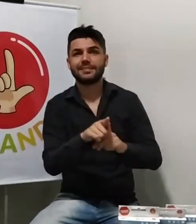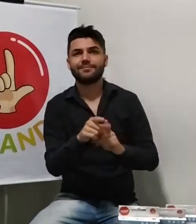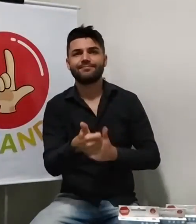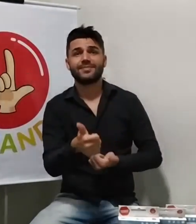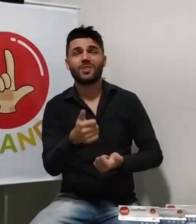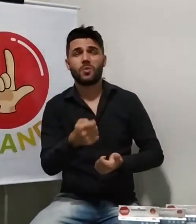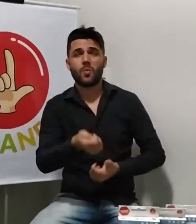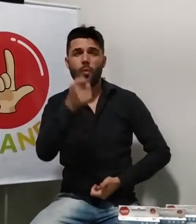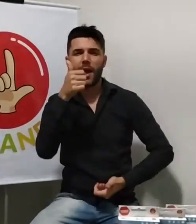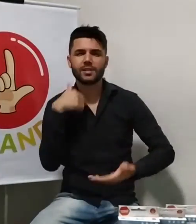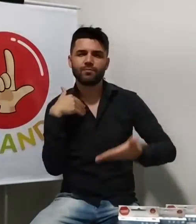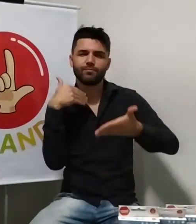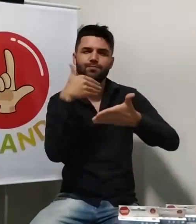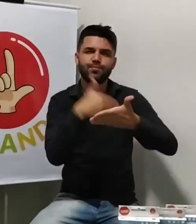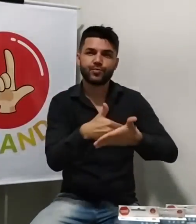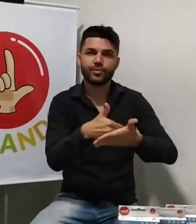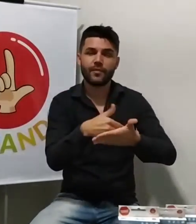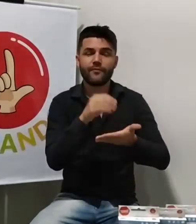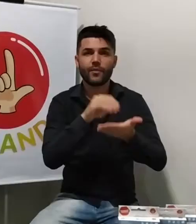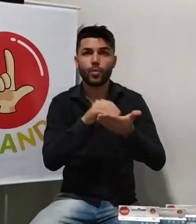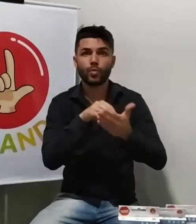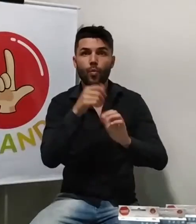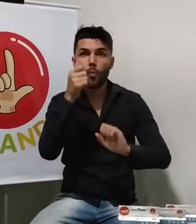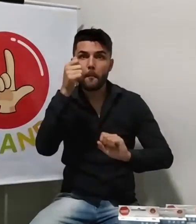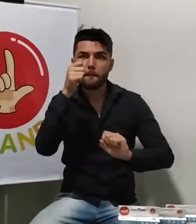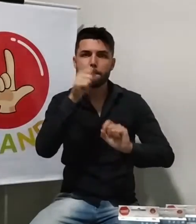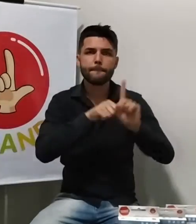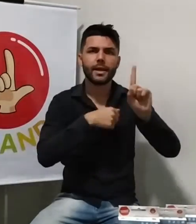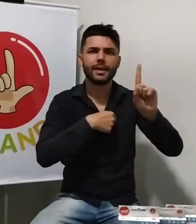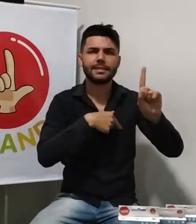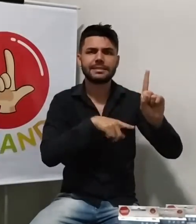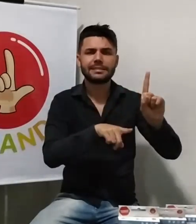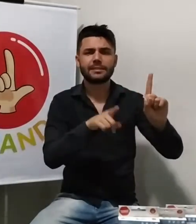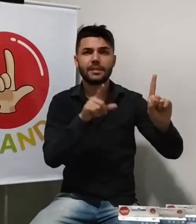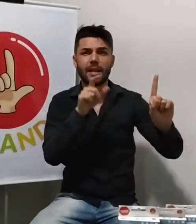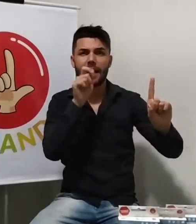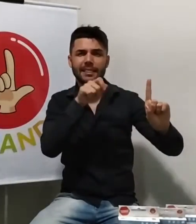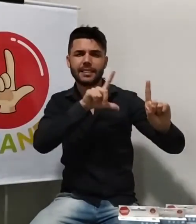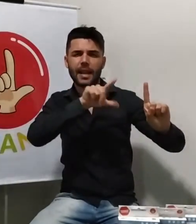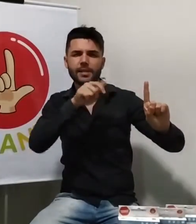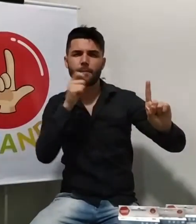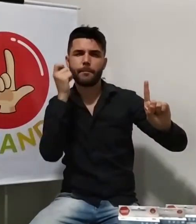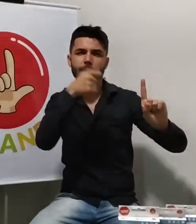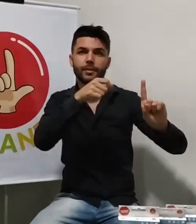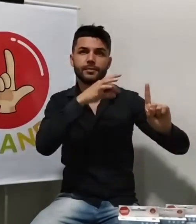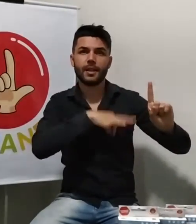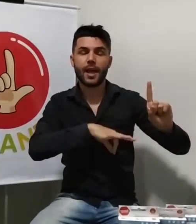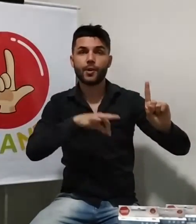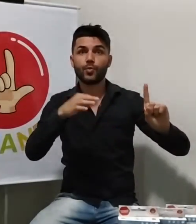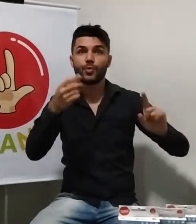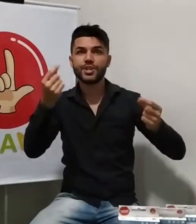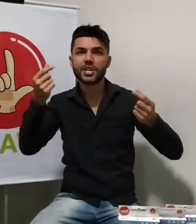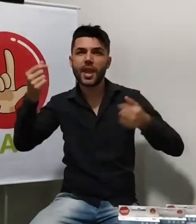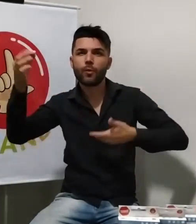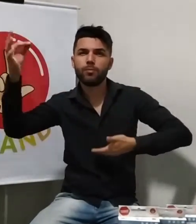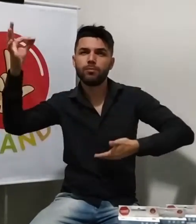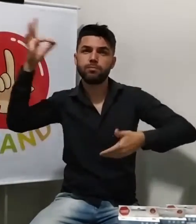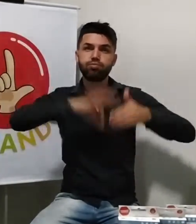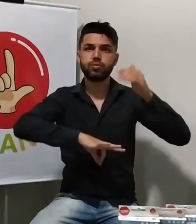teu negócio ali em cerca de 11, 12 milhões de reais. 12 milhões. 12 milhões de reais foi a valuation feita para aquele trabalho, aquele